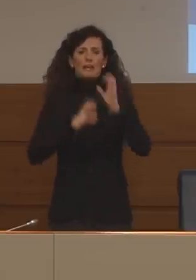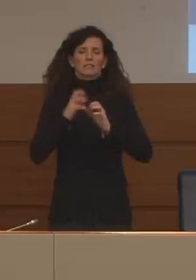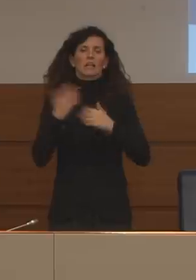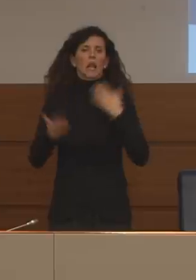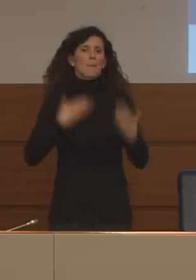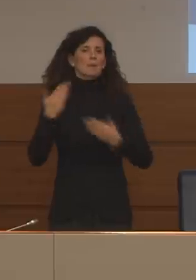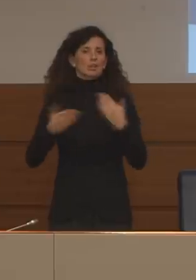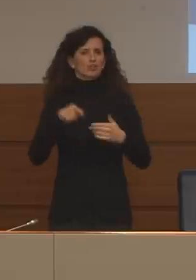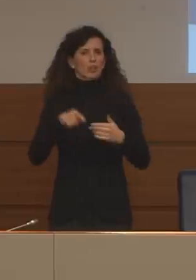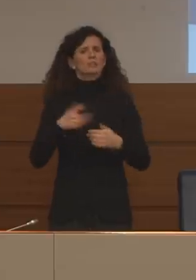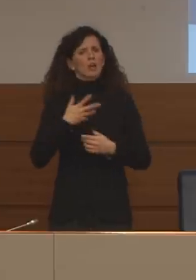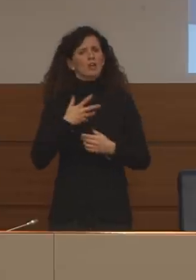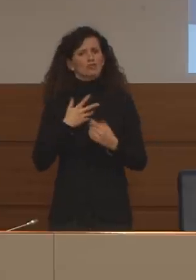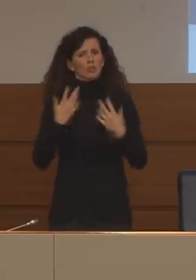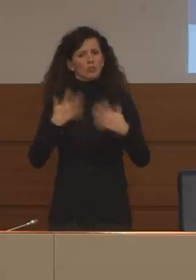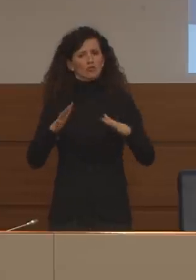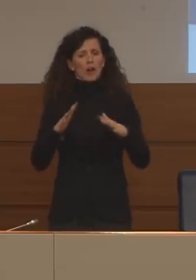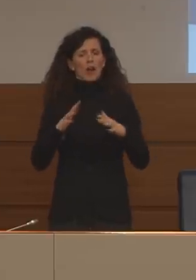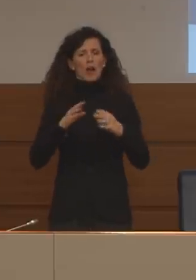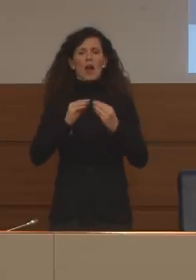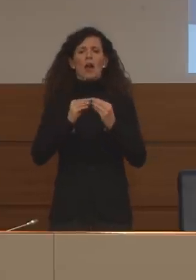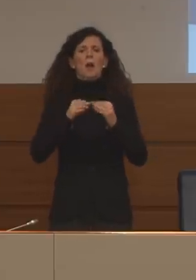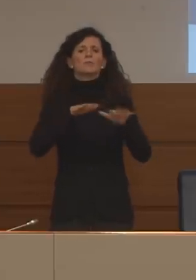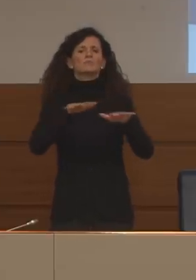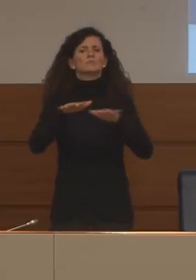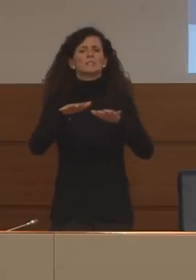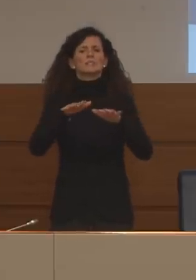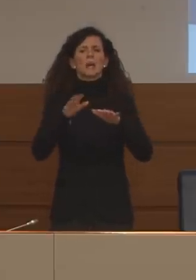meccanismo europeo di protezione civile